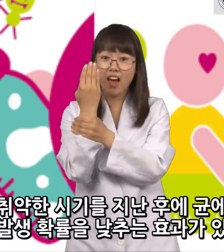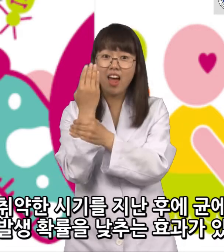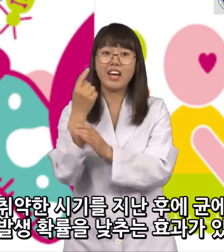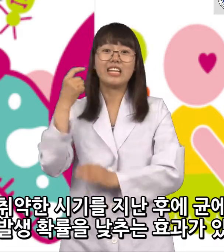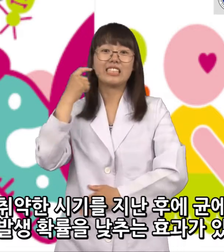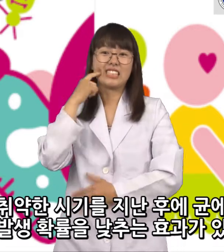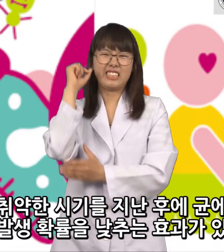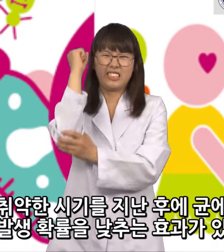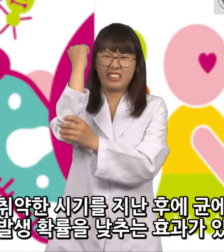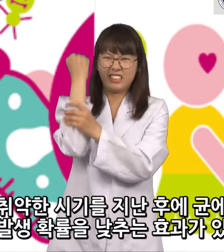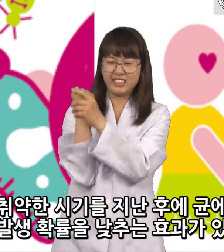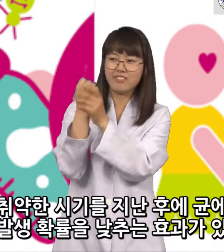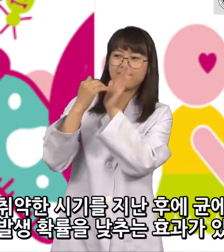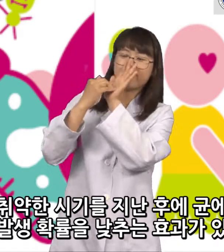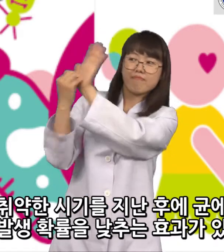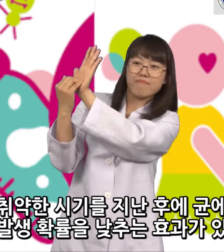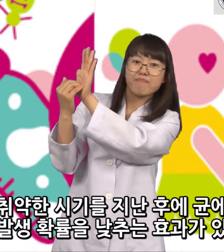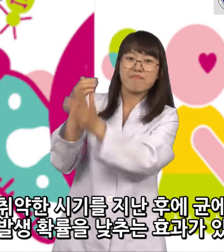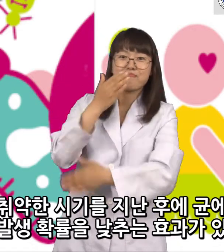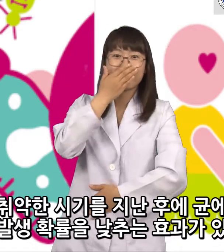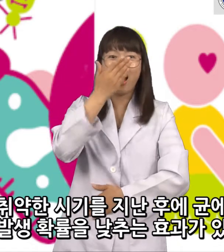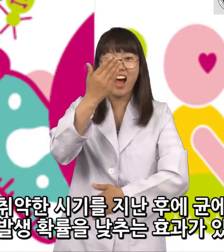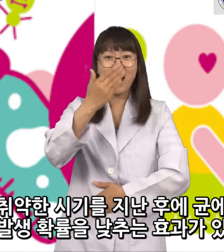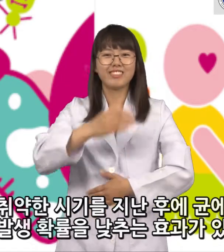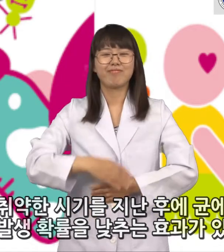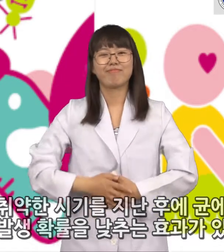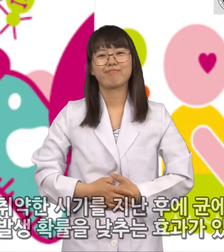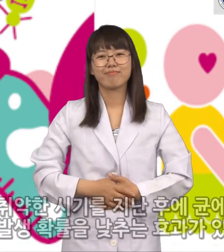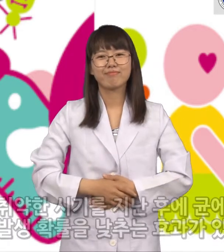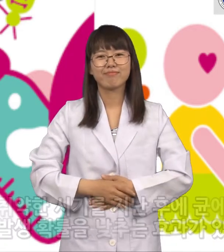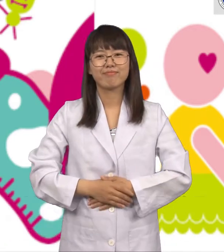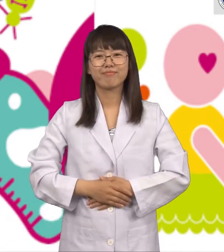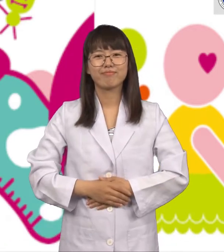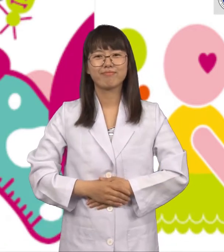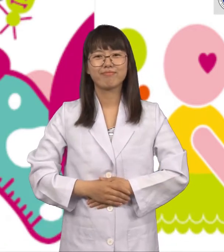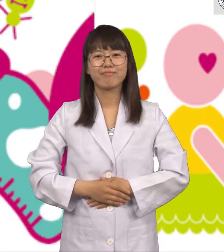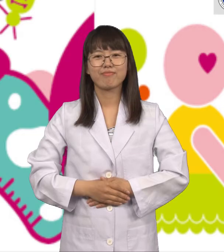발생 확률을 낮추는 효과가 있기 때문입니다.